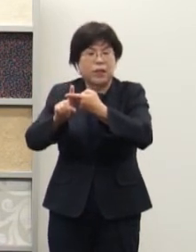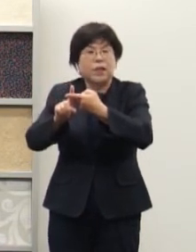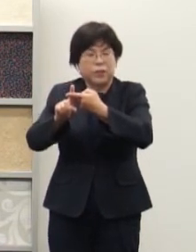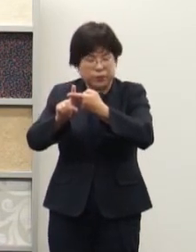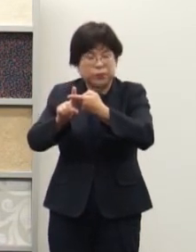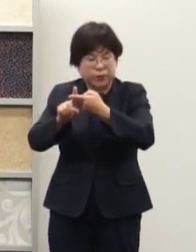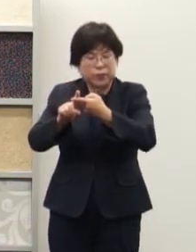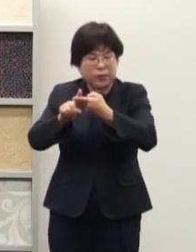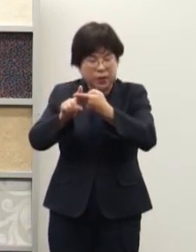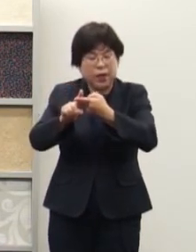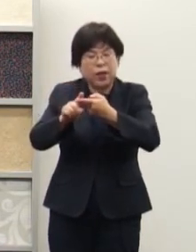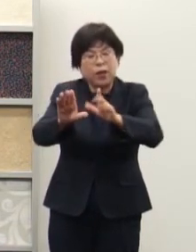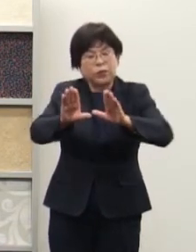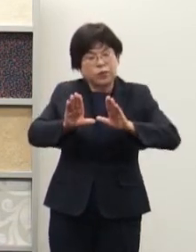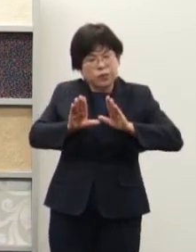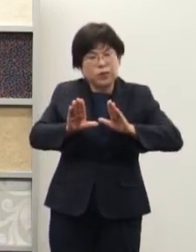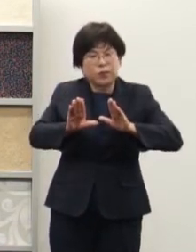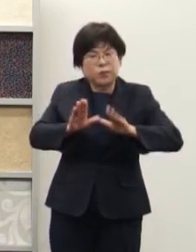ところであります。